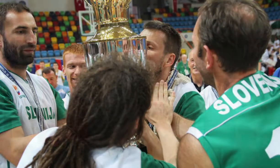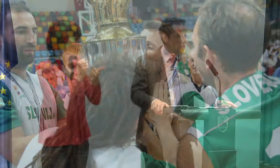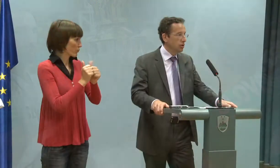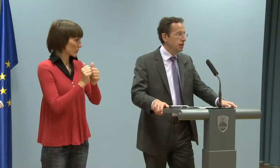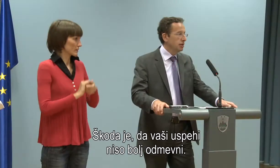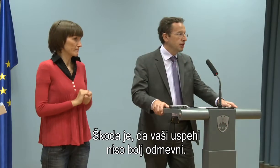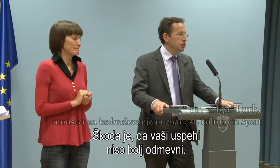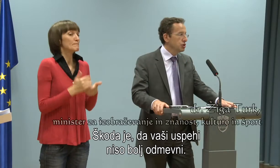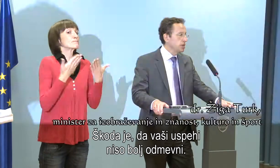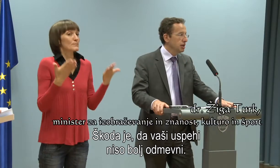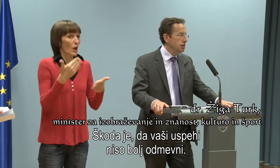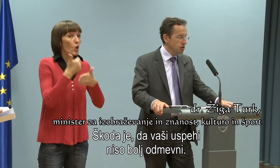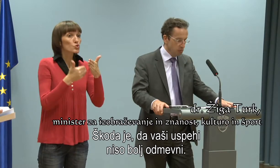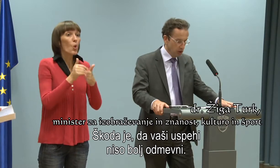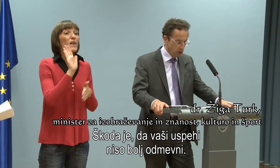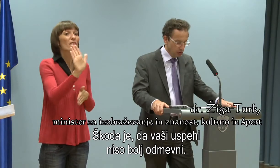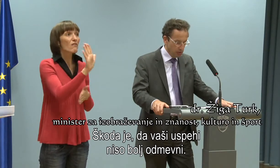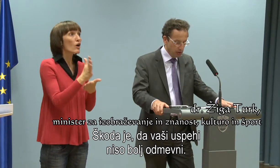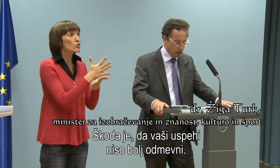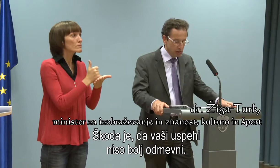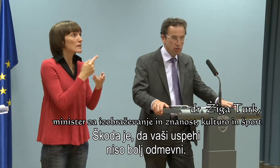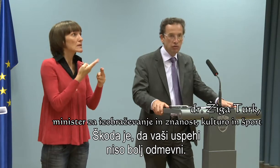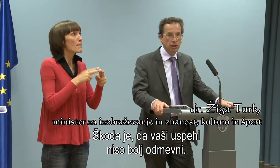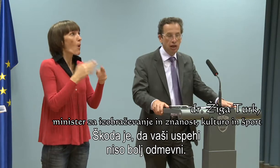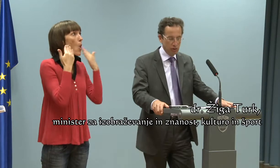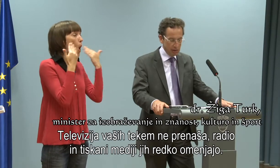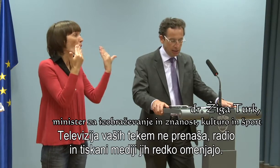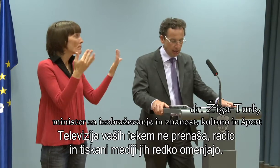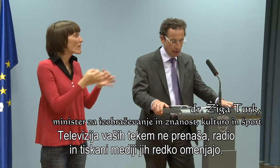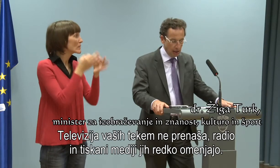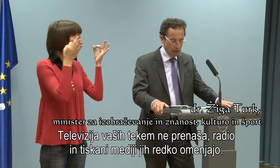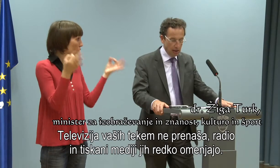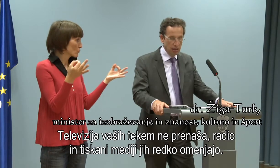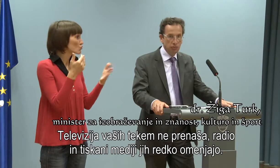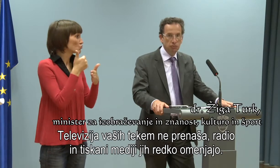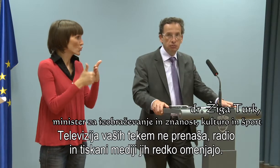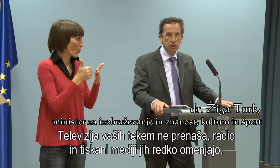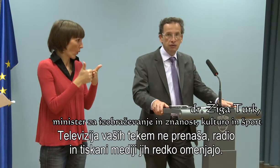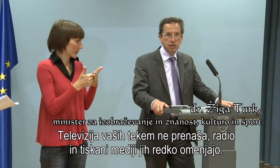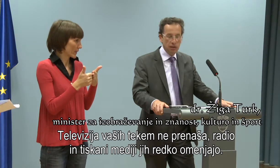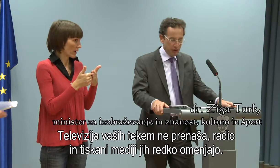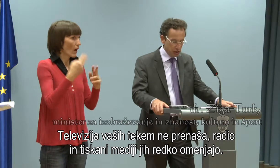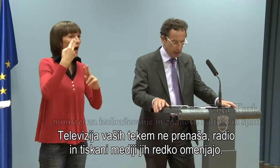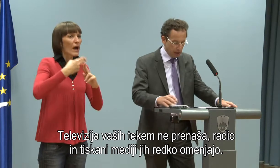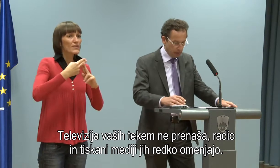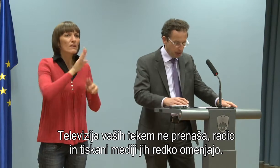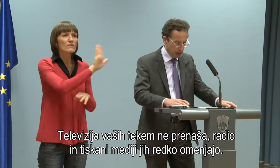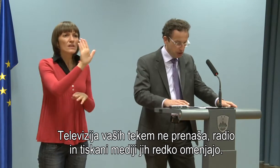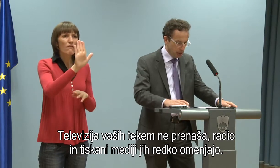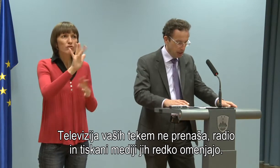Škoda je, da vaši uspehi niso bolj odmevni, odzivni v javnosti. Televizija vaših tekem ne prenaša,